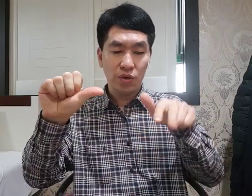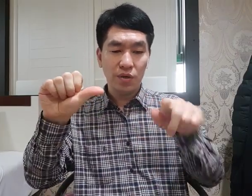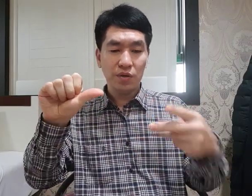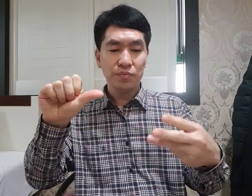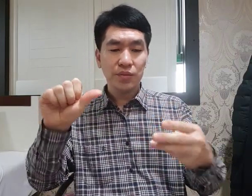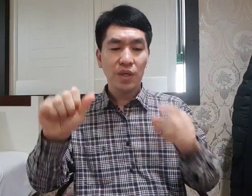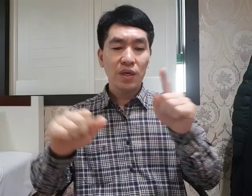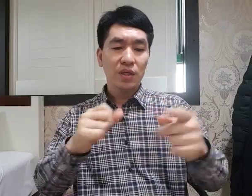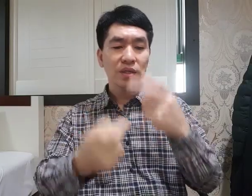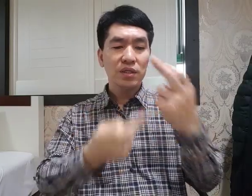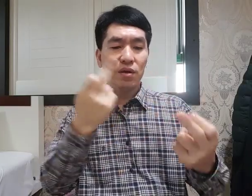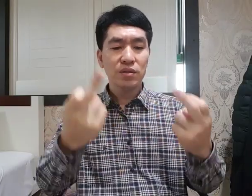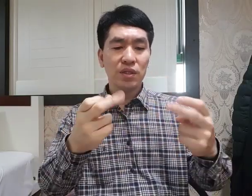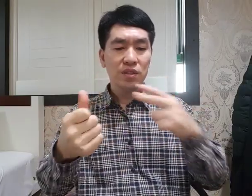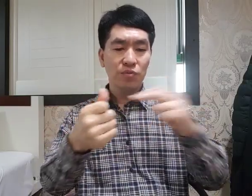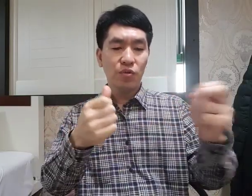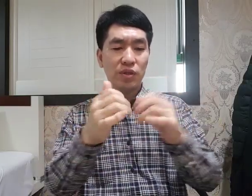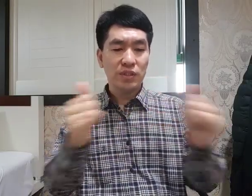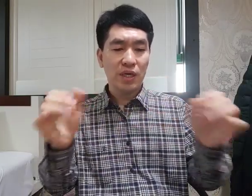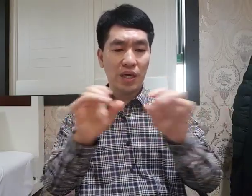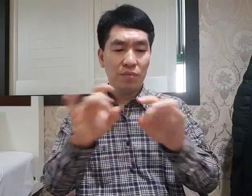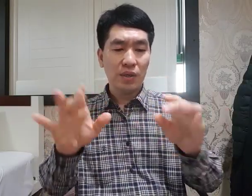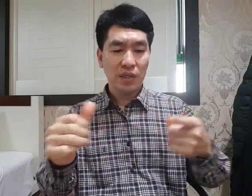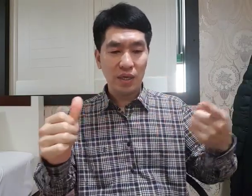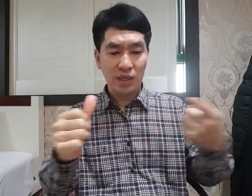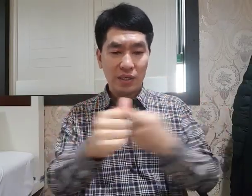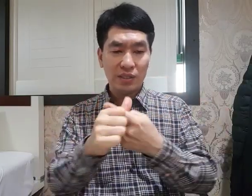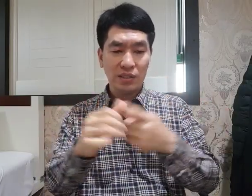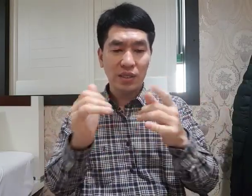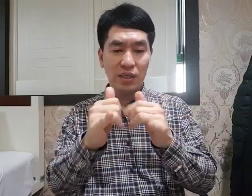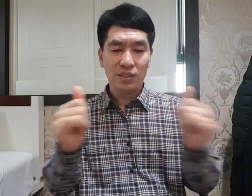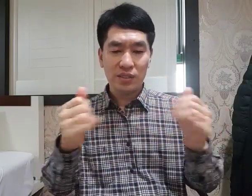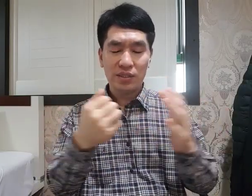15절, 그 형제를 미워하는 자마다 살인하는